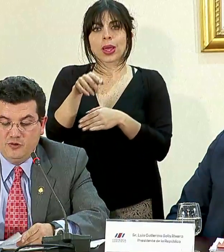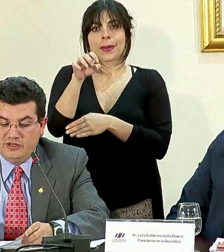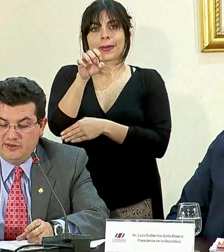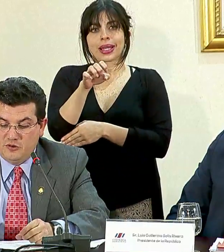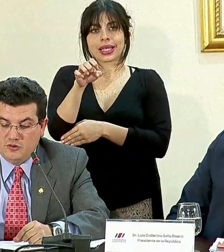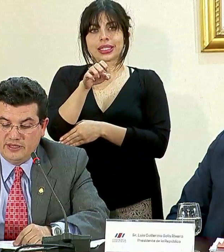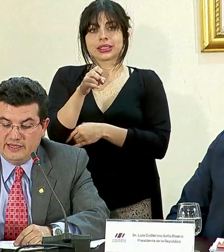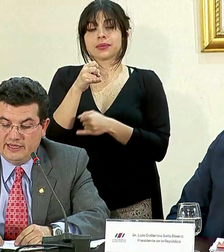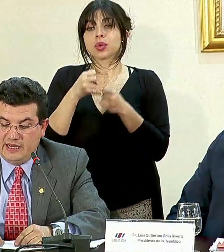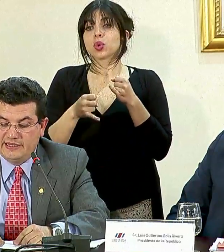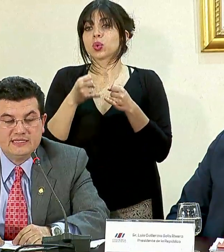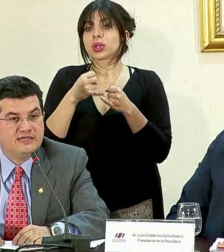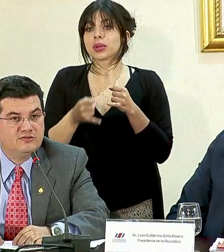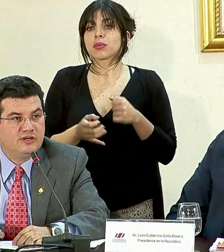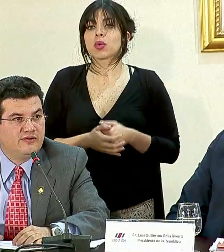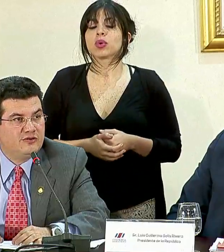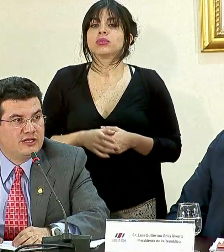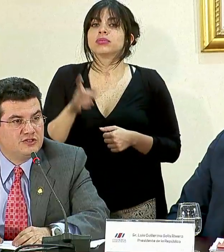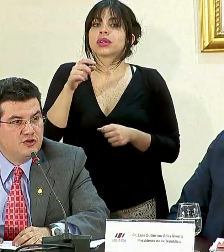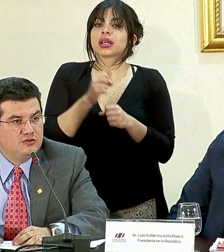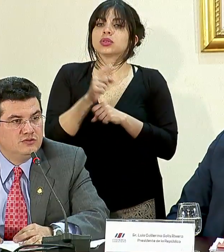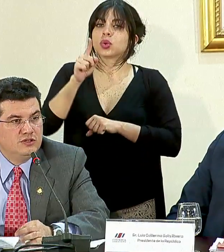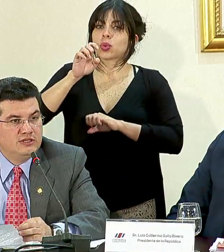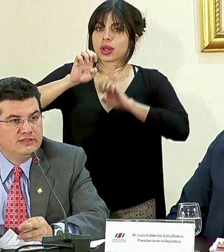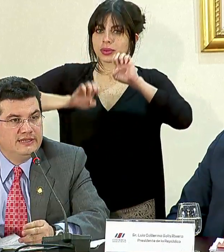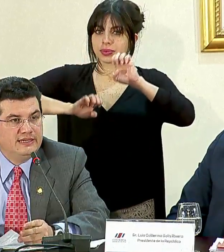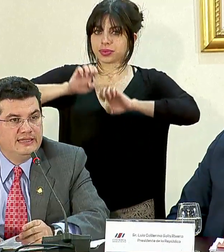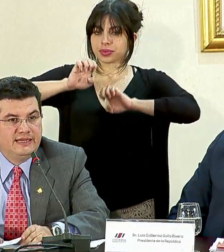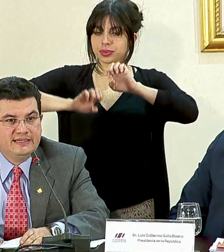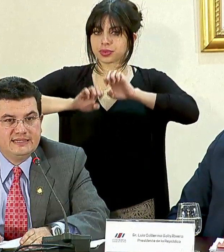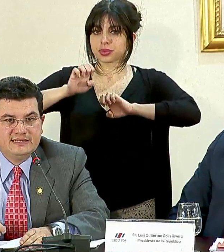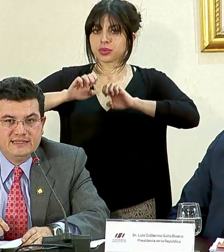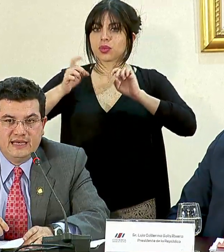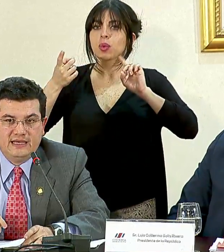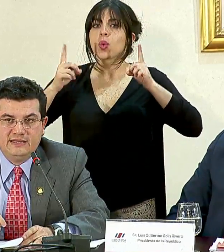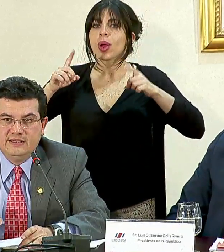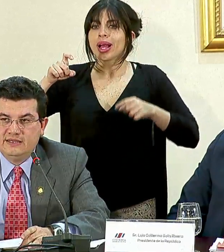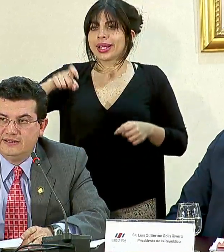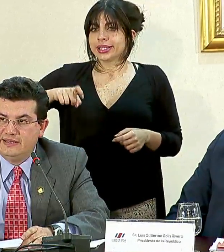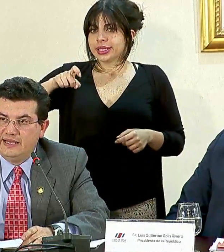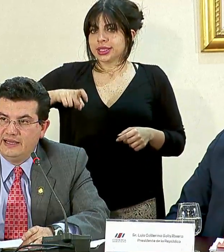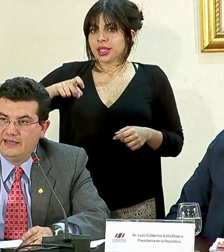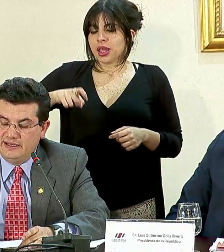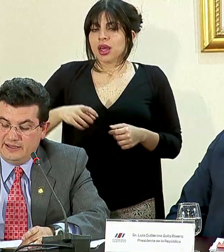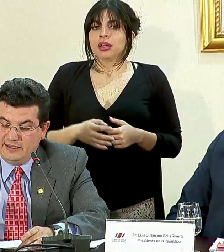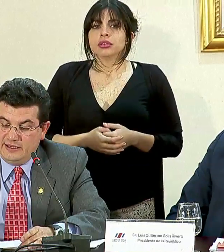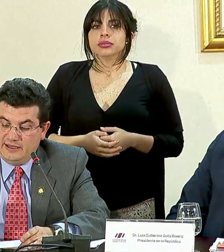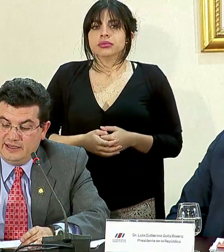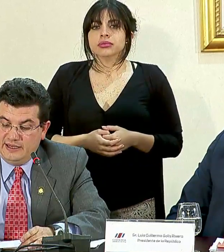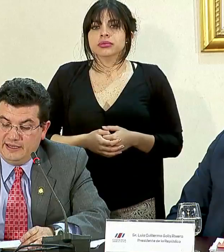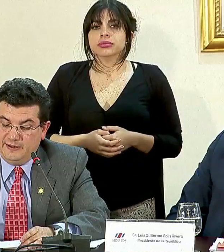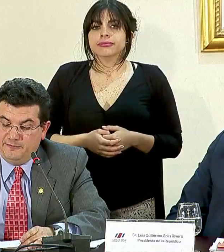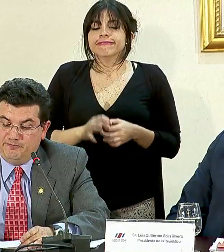Y por último, hay que hacer una valoración de la necesidad